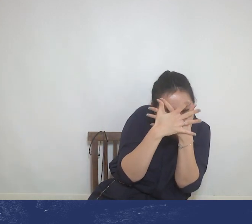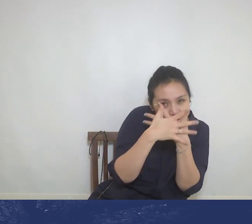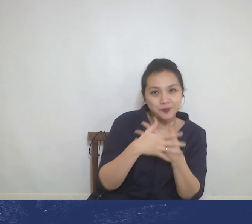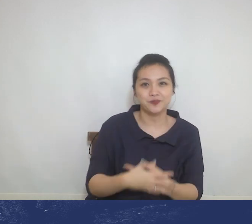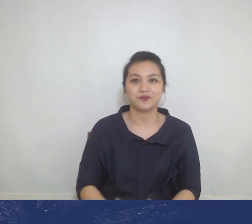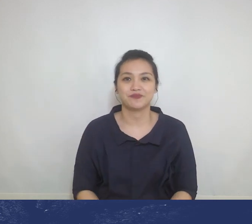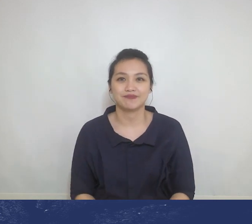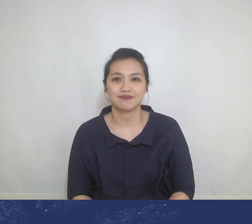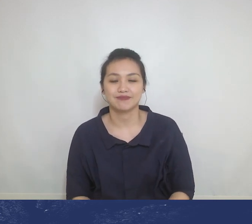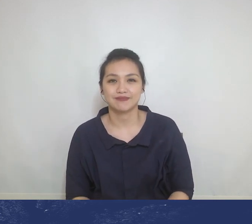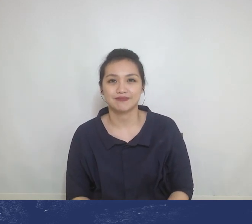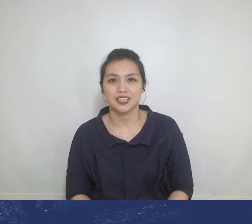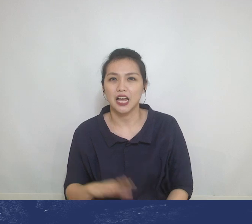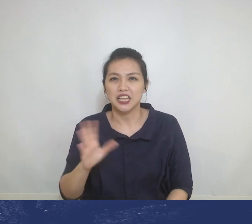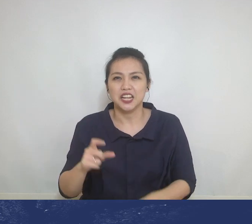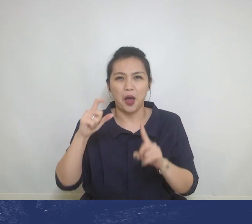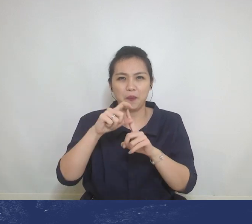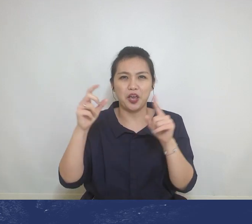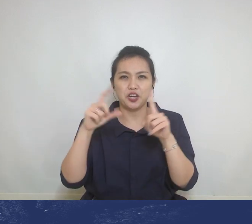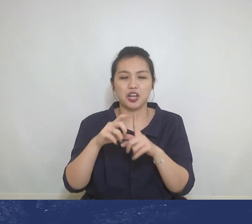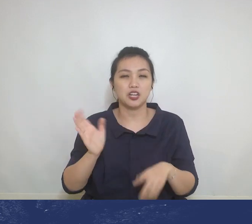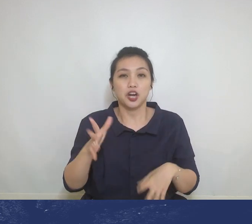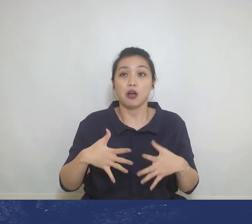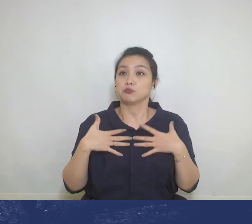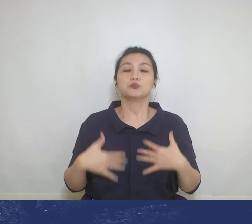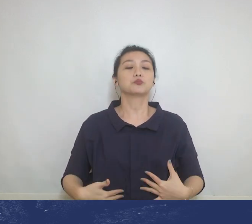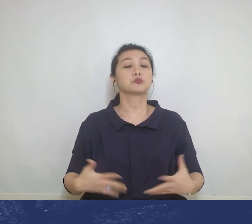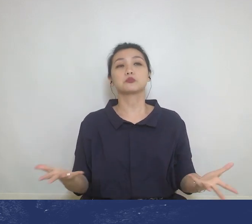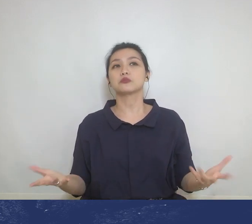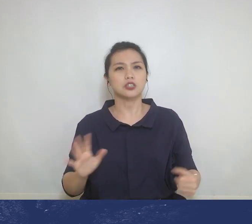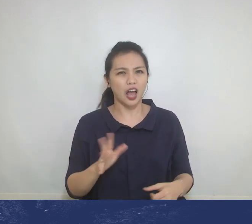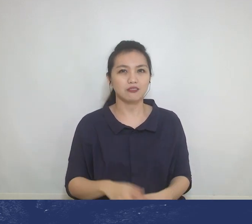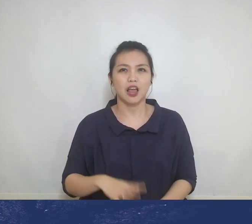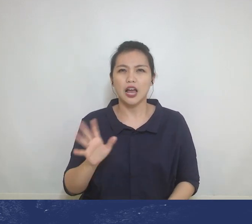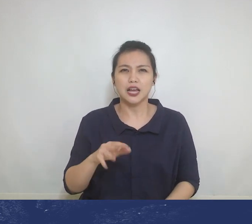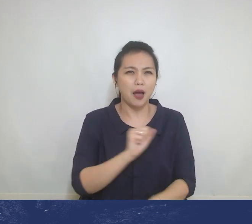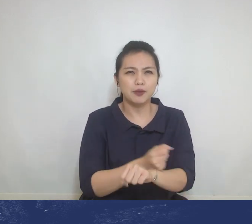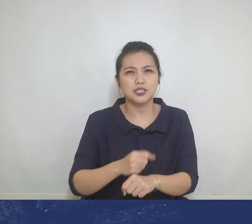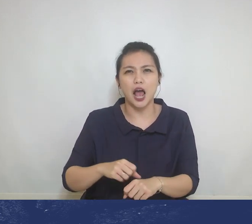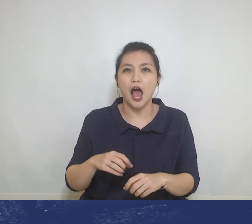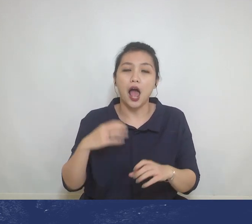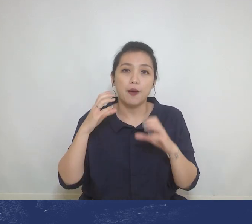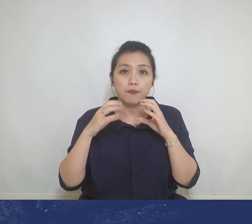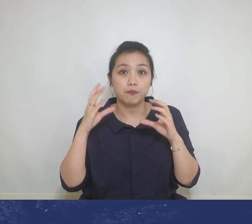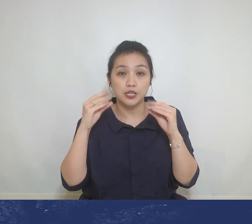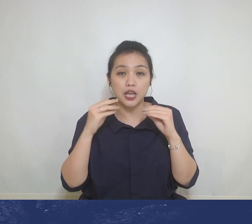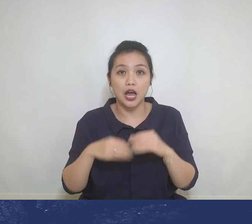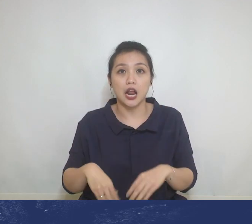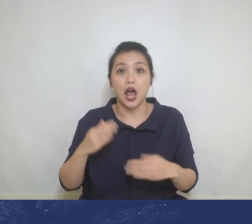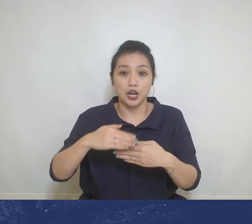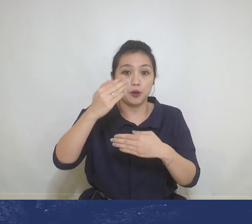membuat saya itu dari kecil itu tidak percaya diri, apalagi kalau disuruh ngomong di depan orang gini.